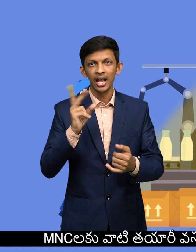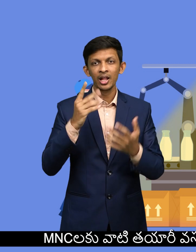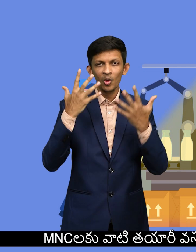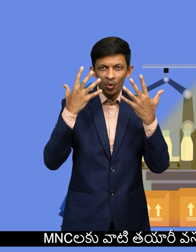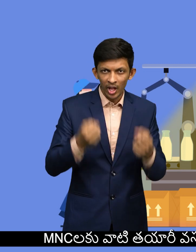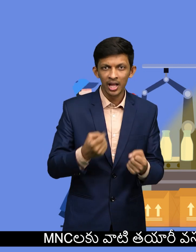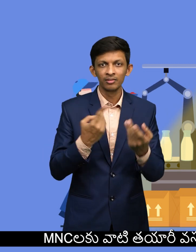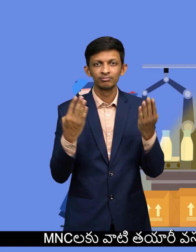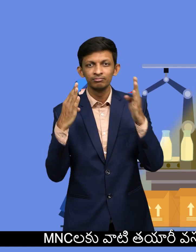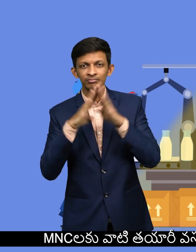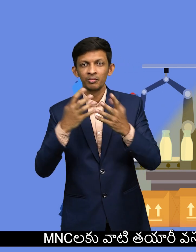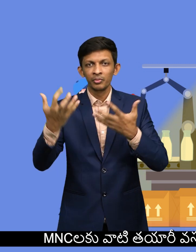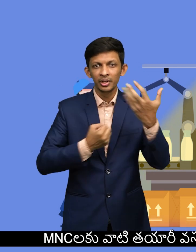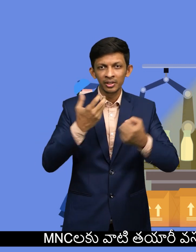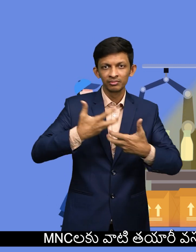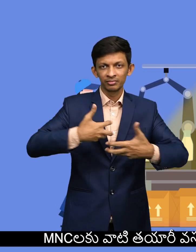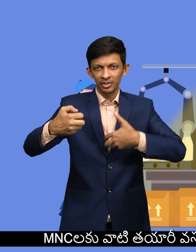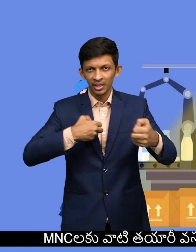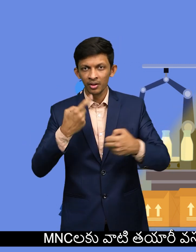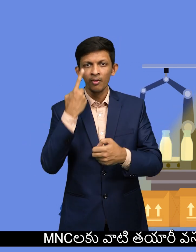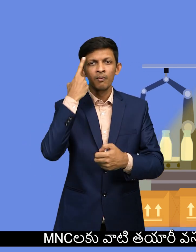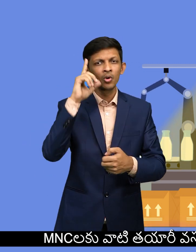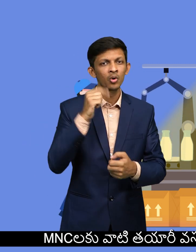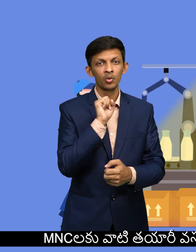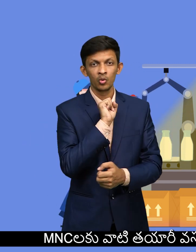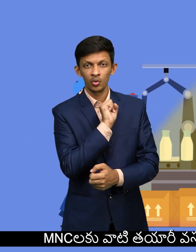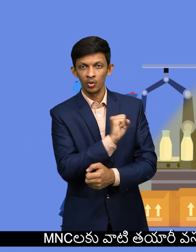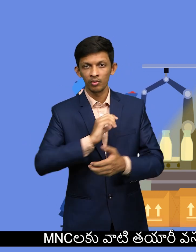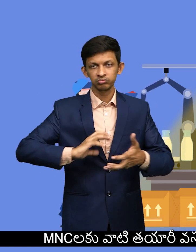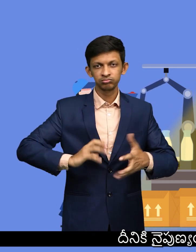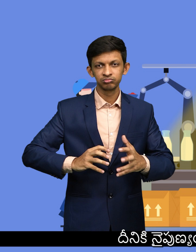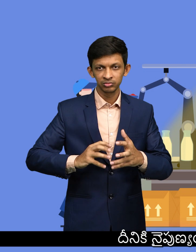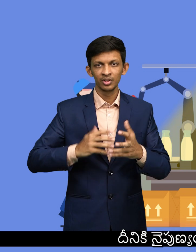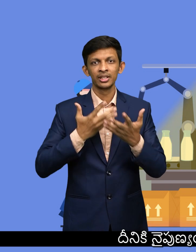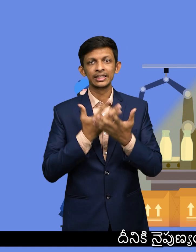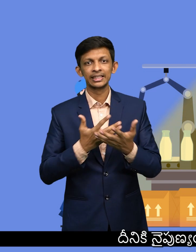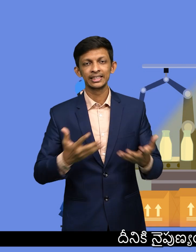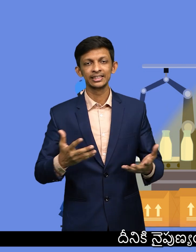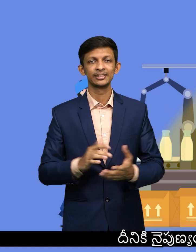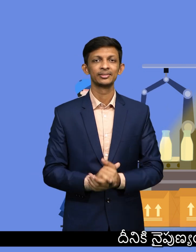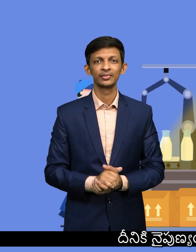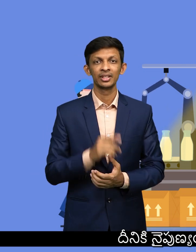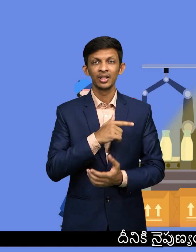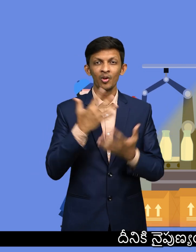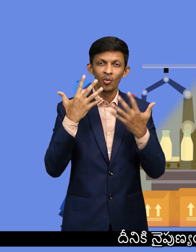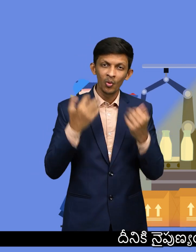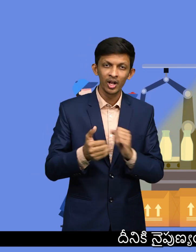ఎంఎన్సీలకు వాటి తయారీ వస్తువులకు దగ్గరి మార్కెట్లు కూడా అవసరం. దీనికి నైపుణ్యం కలిగిన ఇంజనీర్లు